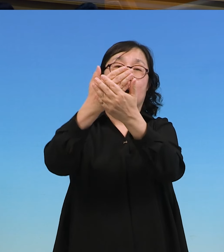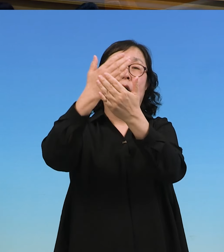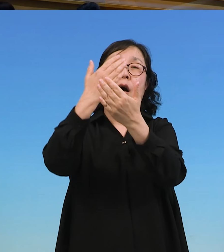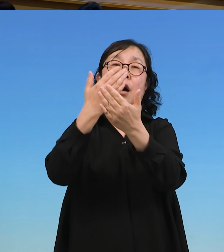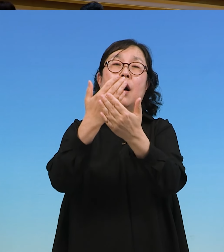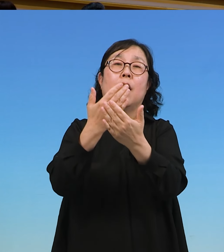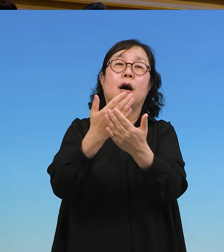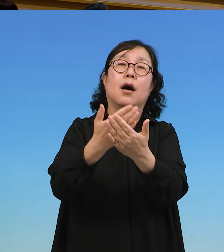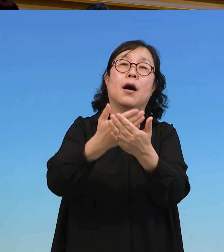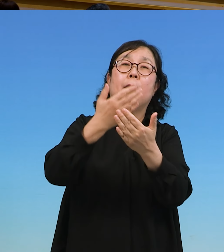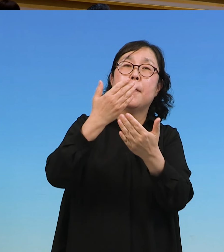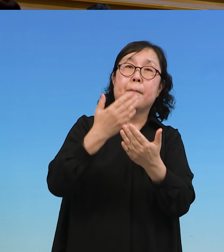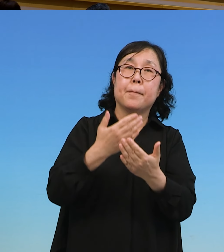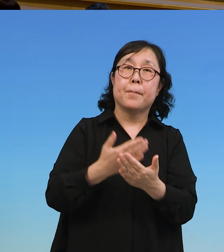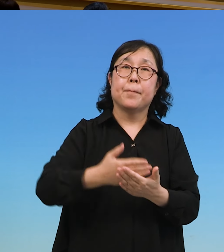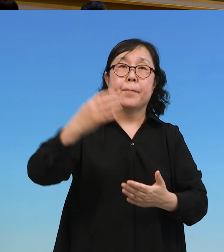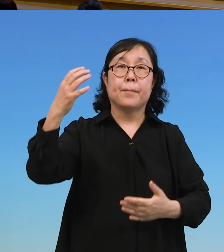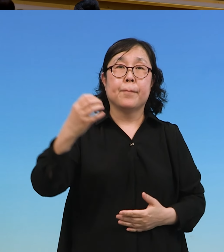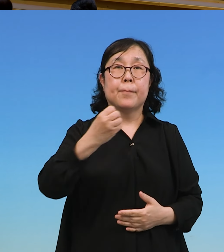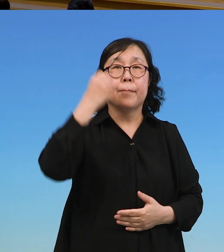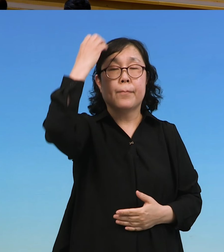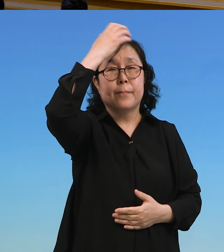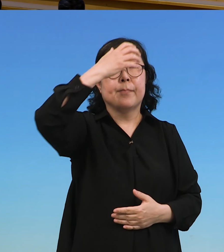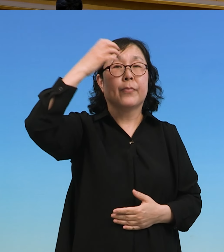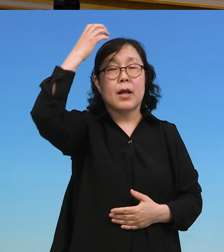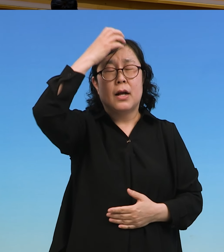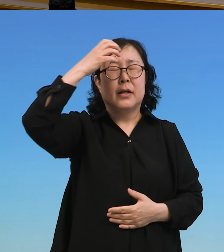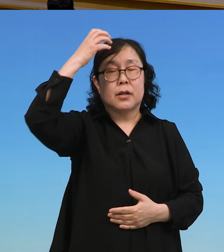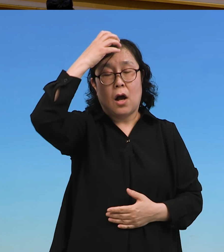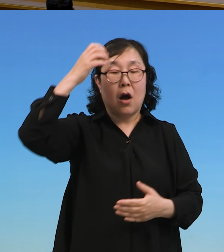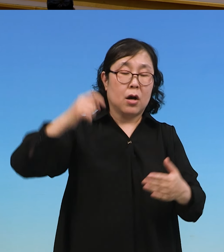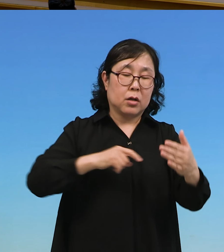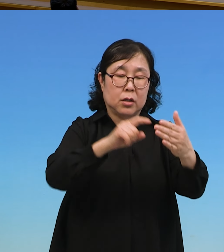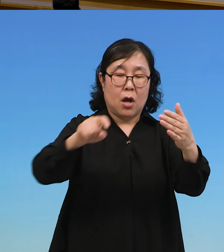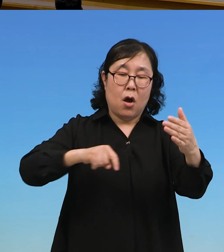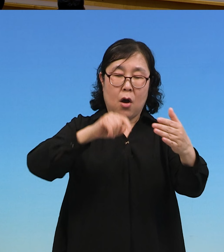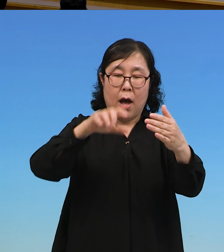성령 안에 예배하리라.